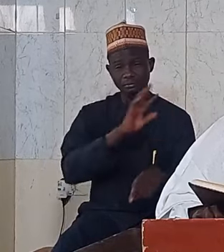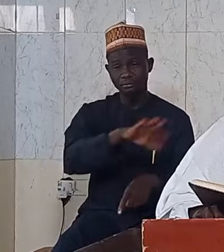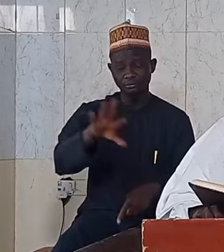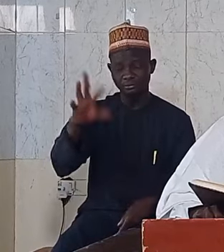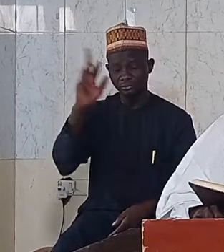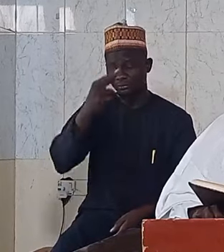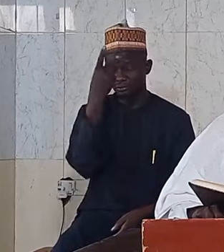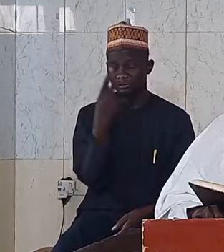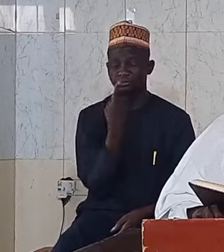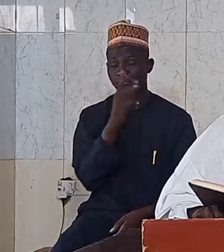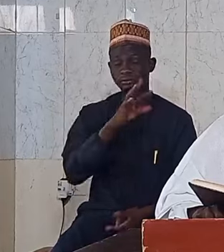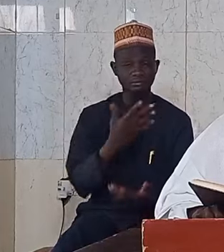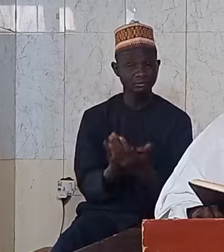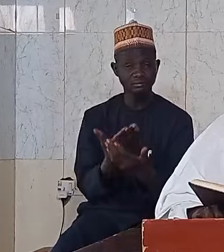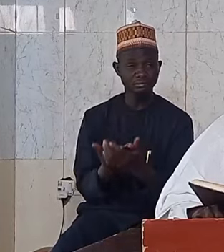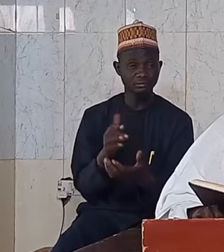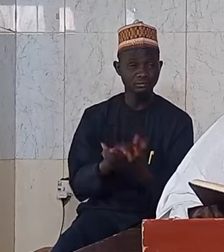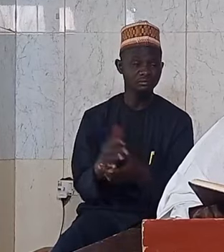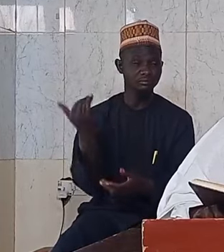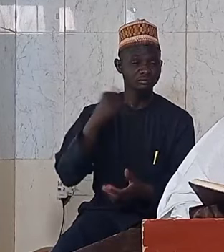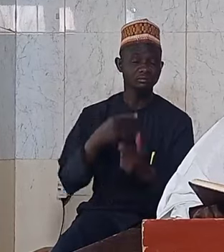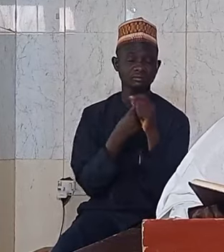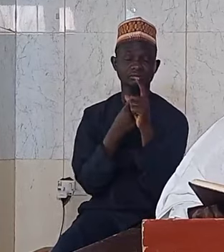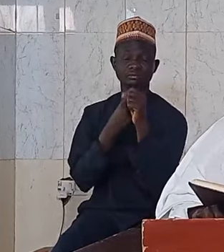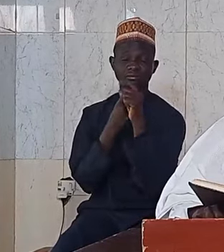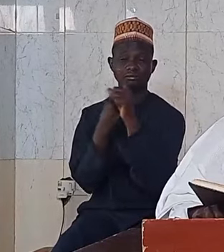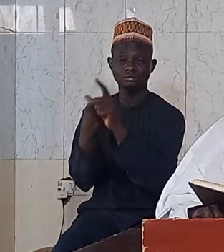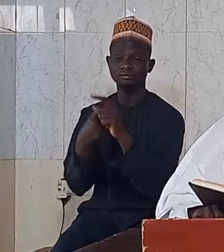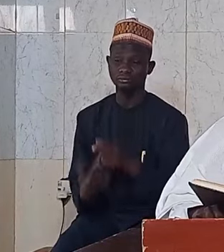matansu da dukiyarsu sai su juya baya su gudu